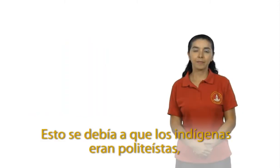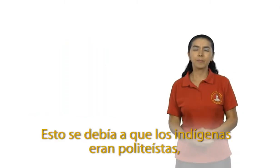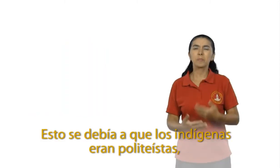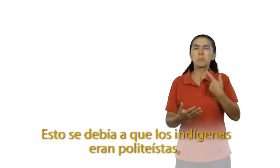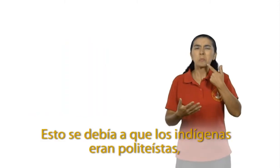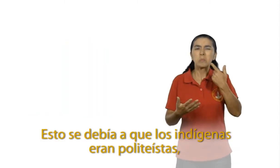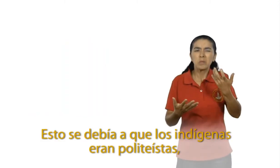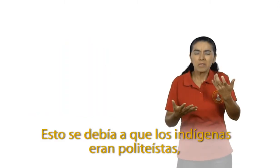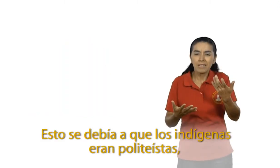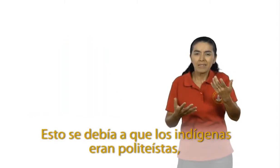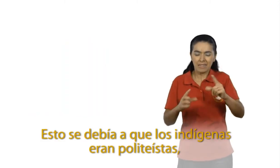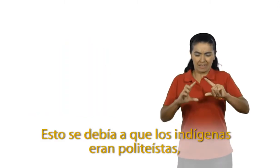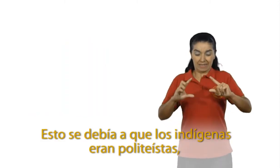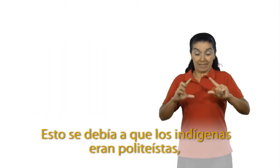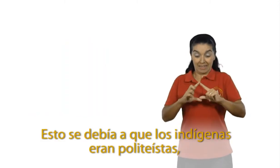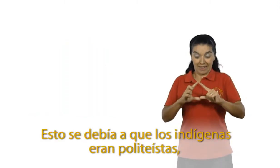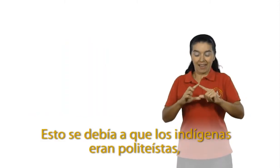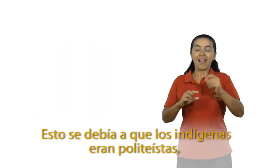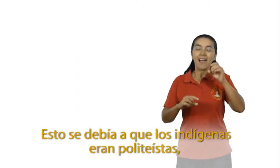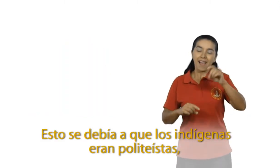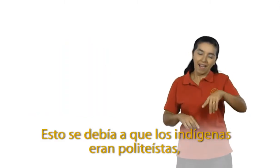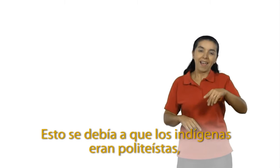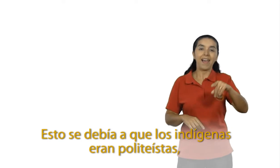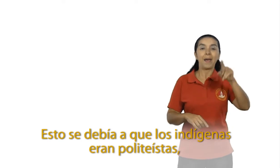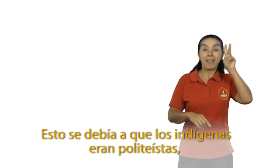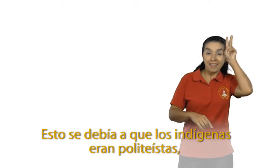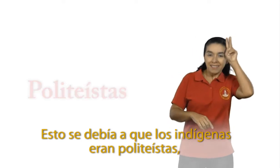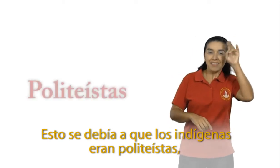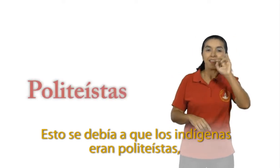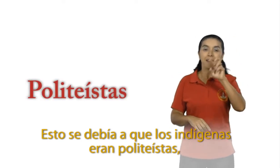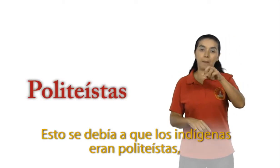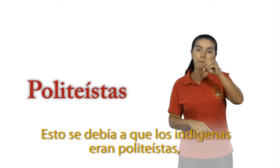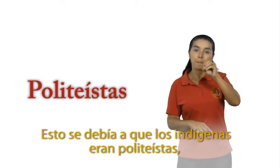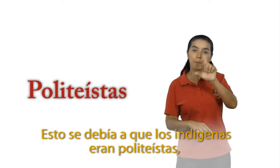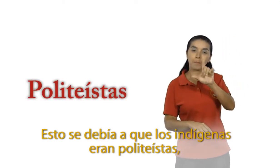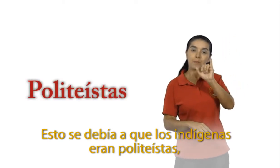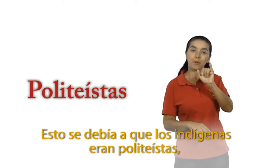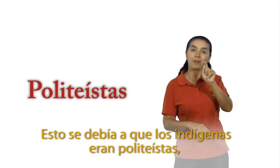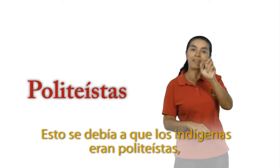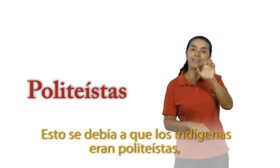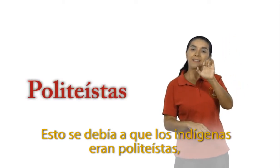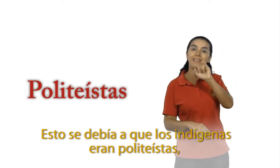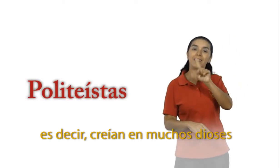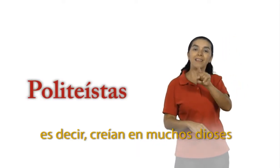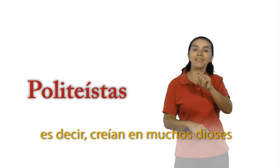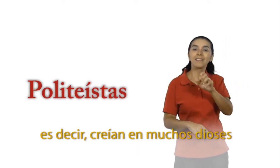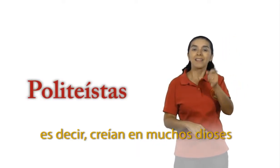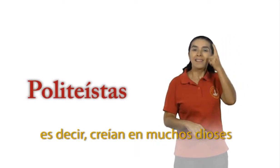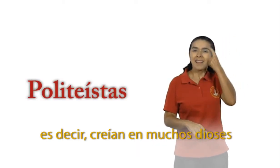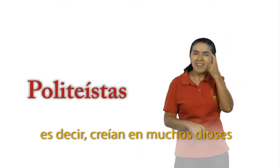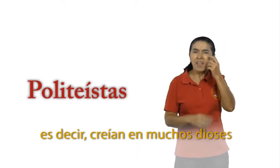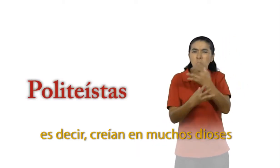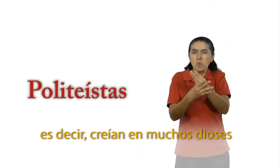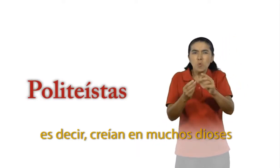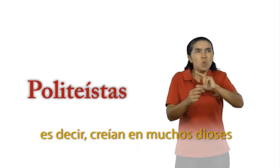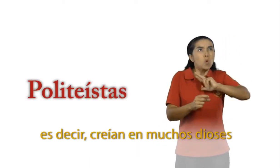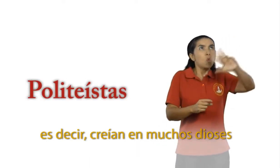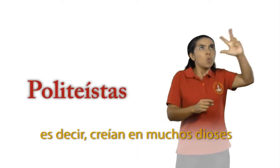Esto se debía a que los indígenas eran politeístas, es decir, creían en muchos